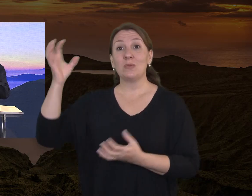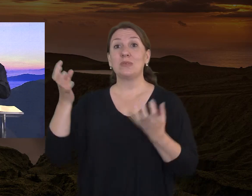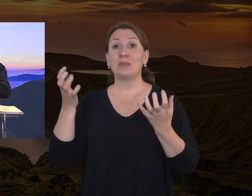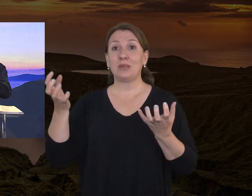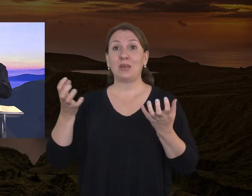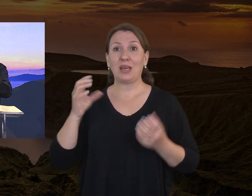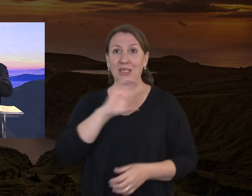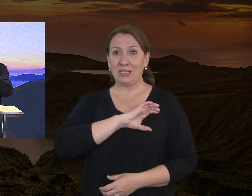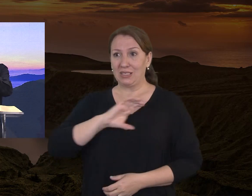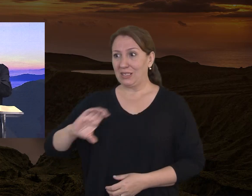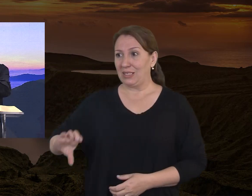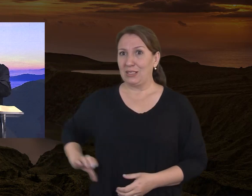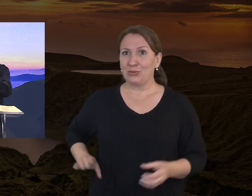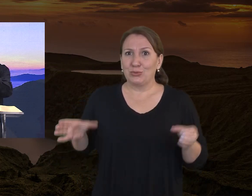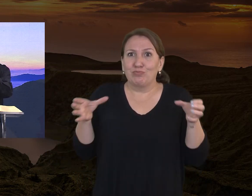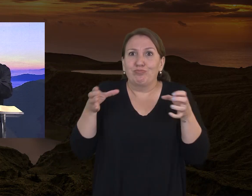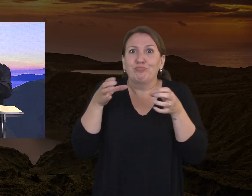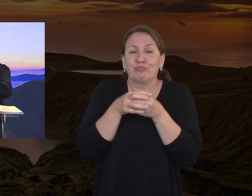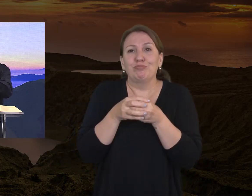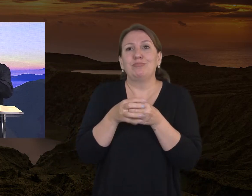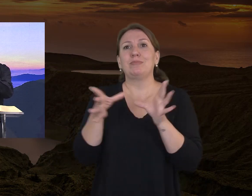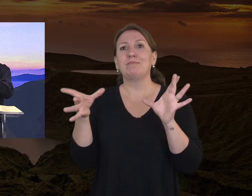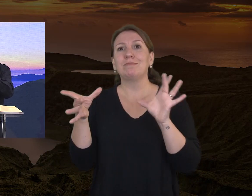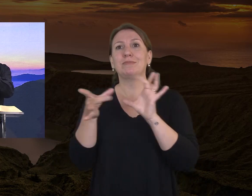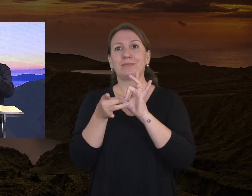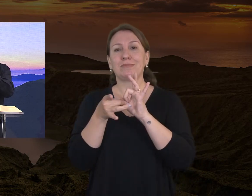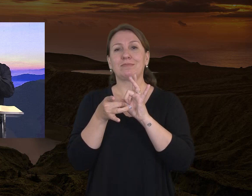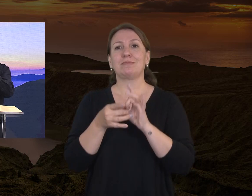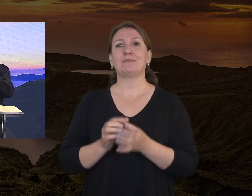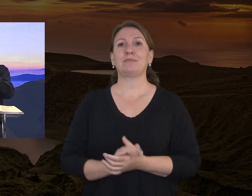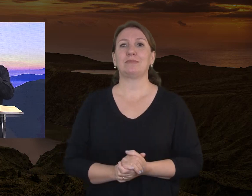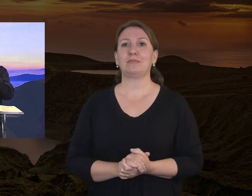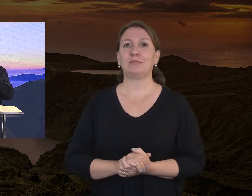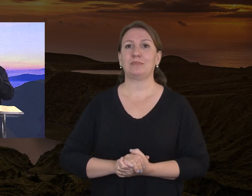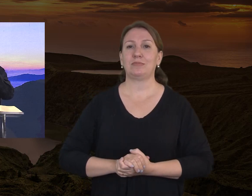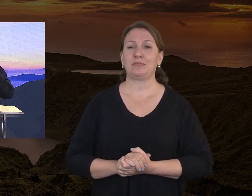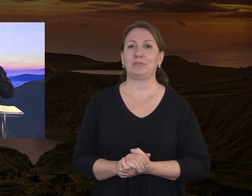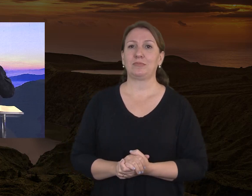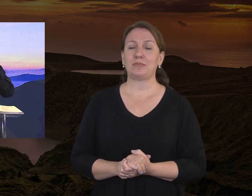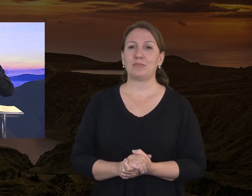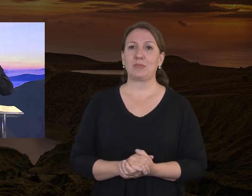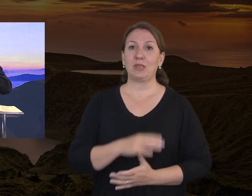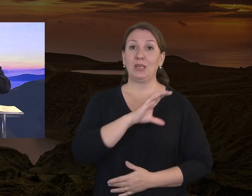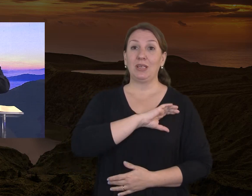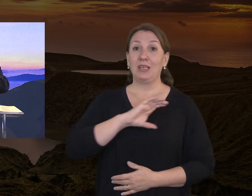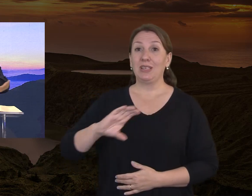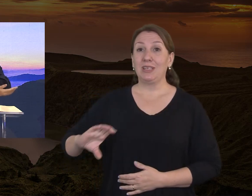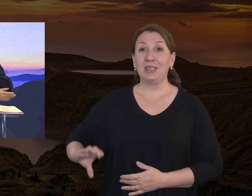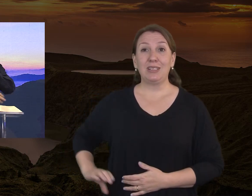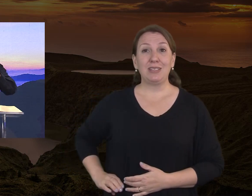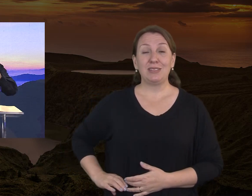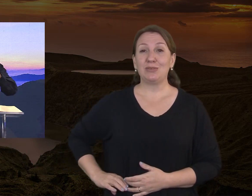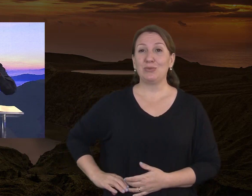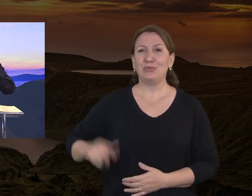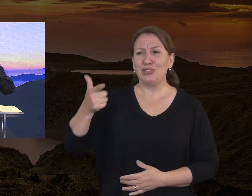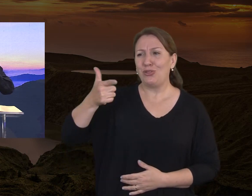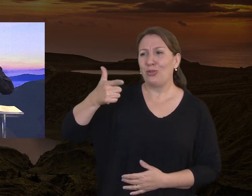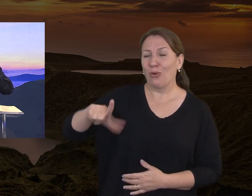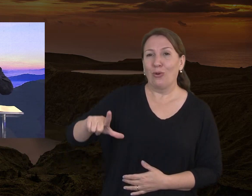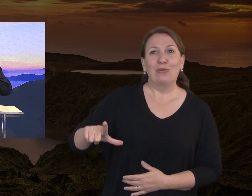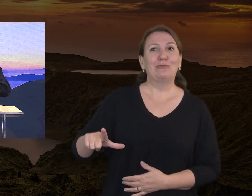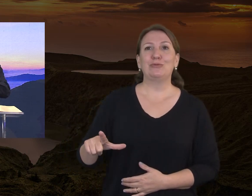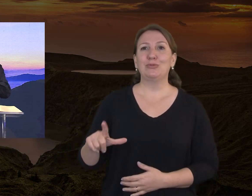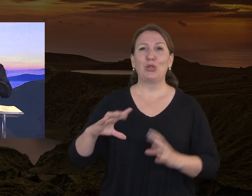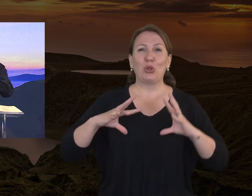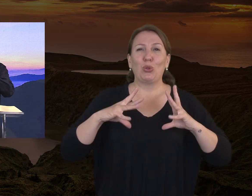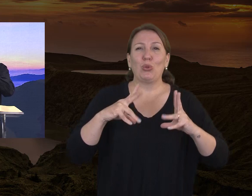as coisas que estão conectadas com Ele. Cristo, Ele ser novamente tudo em todos,